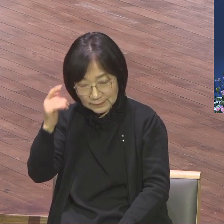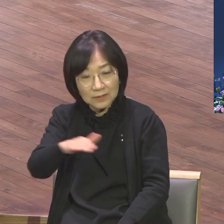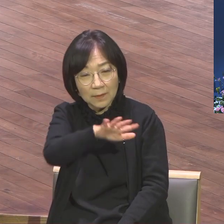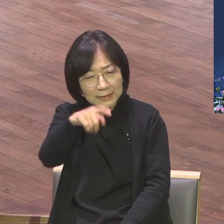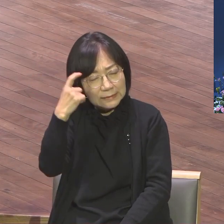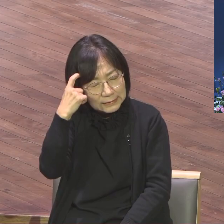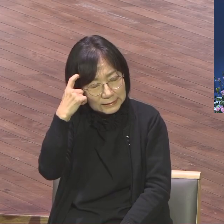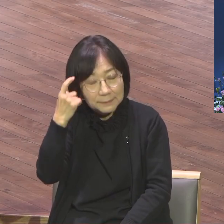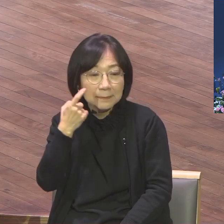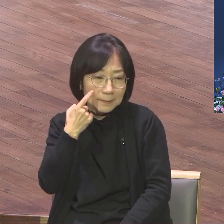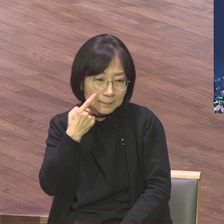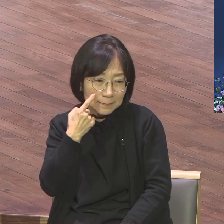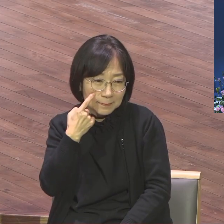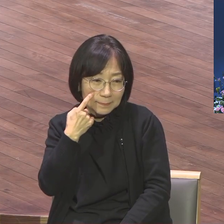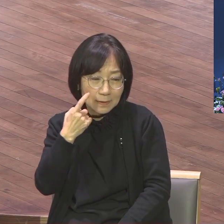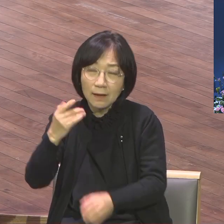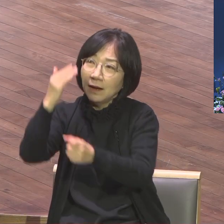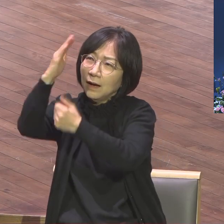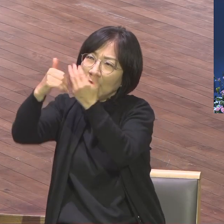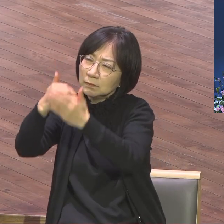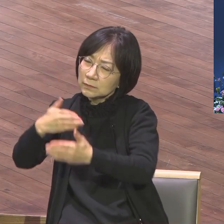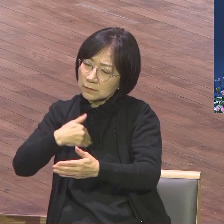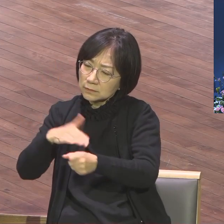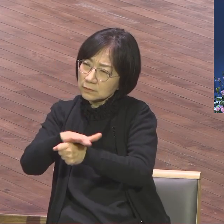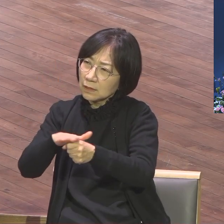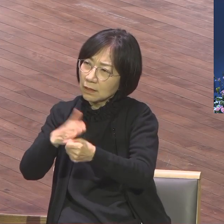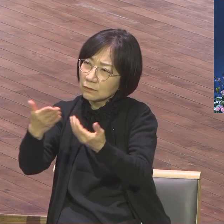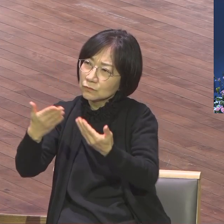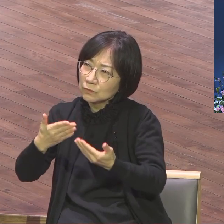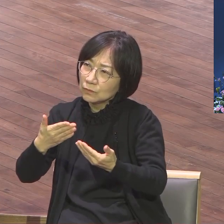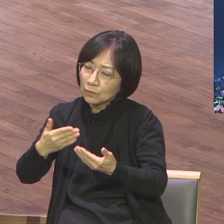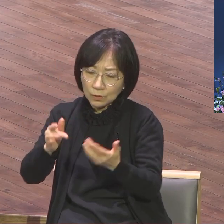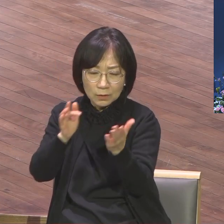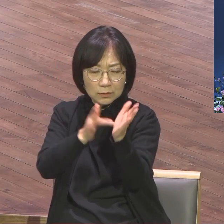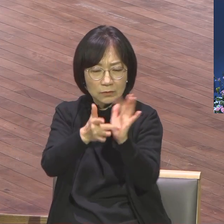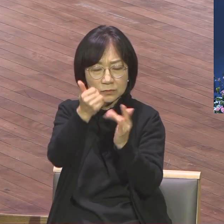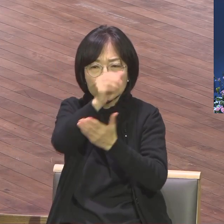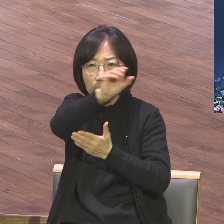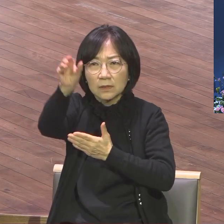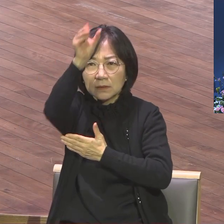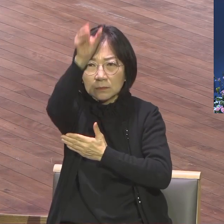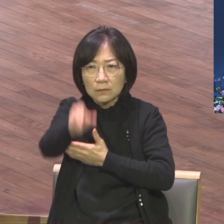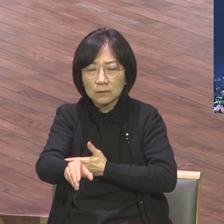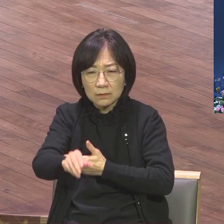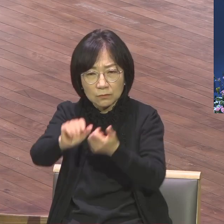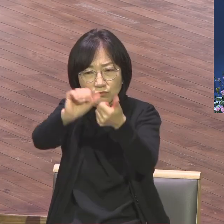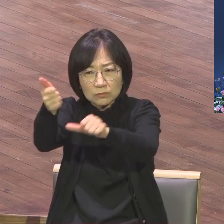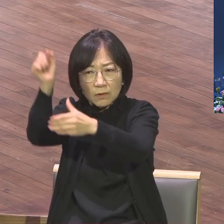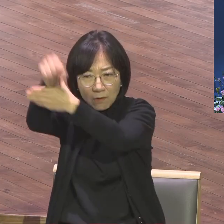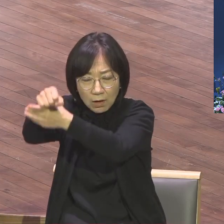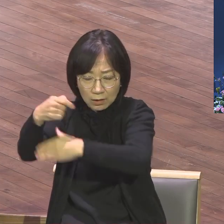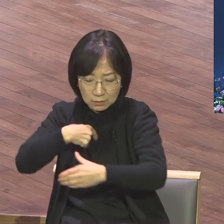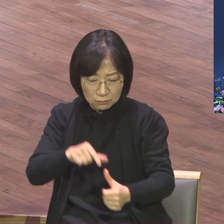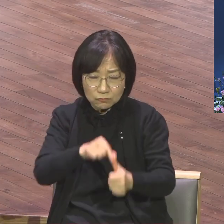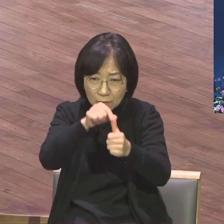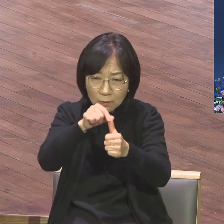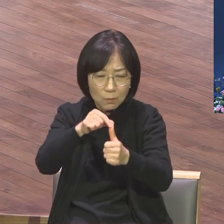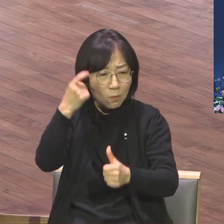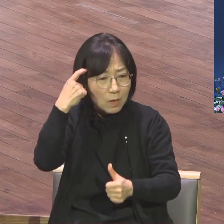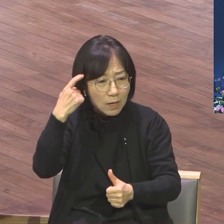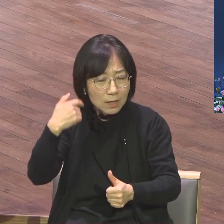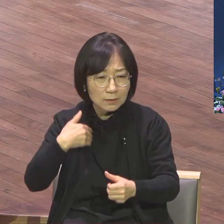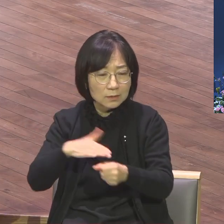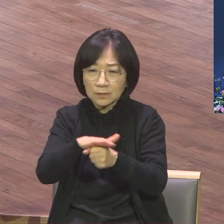있습니다. 하나님이 왜 나를 사랑해서 예수를 갈보리에 십자가 죽기까지 나를 구원하시려고